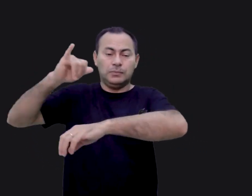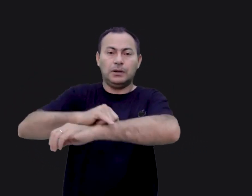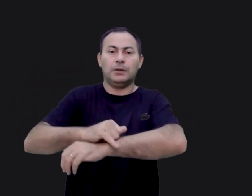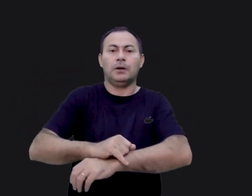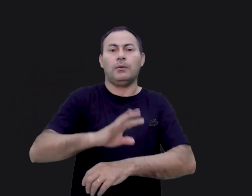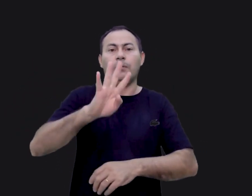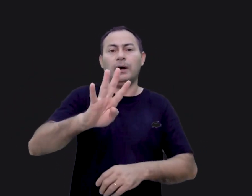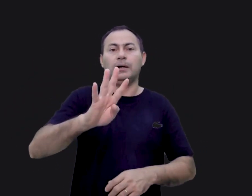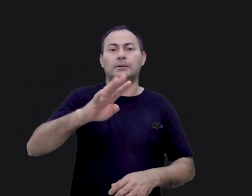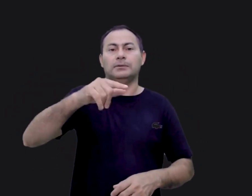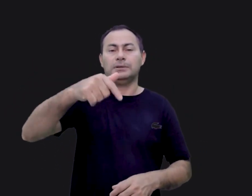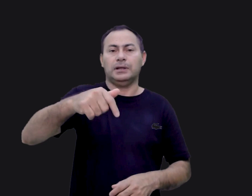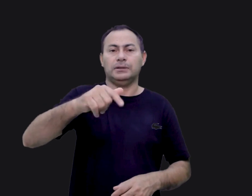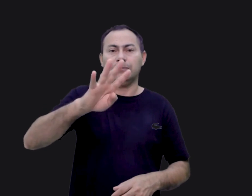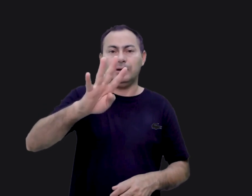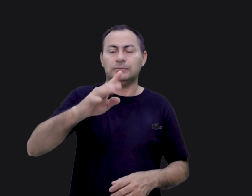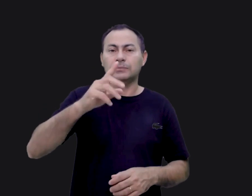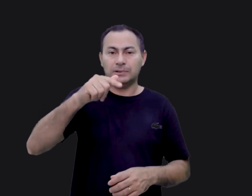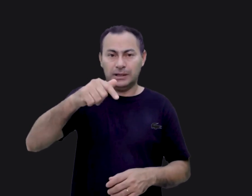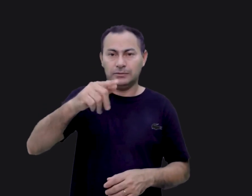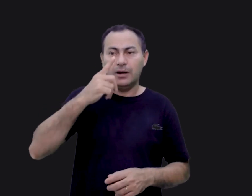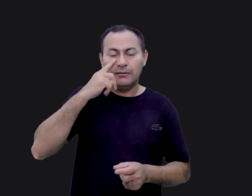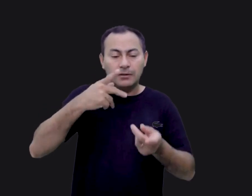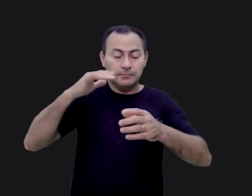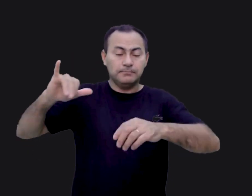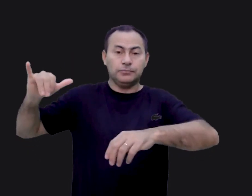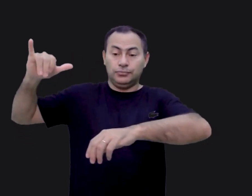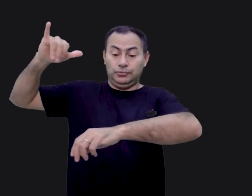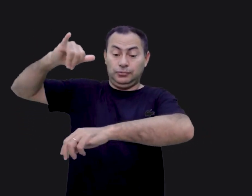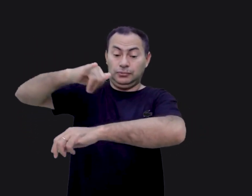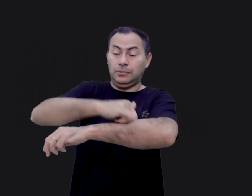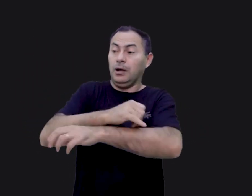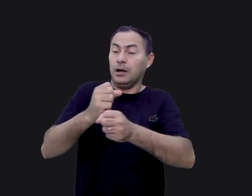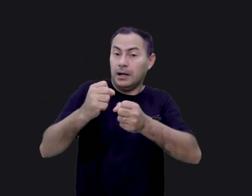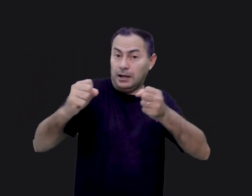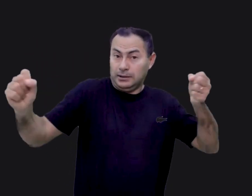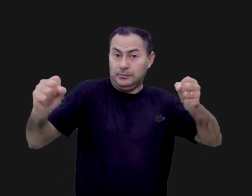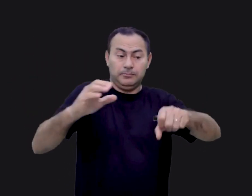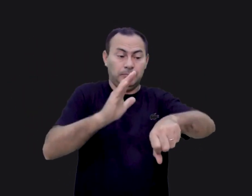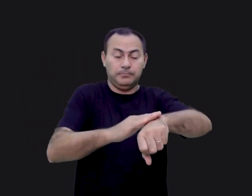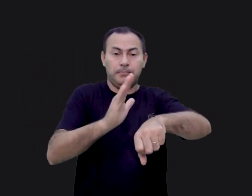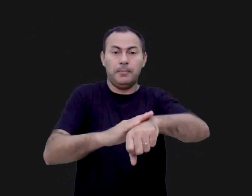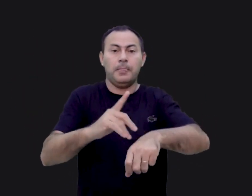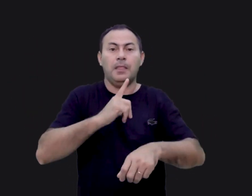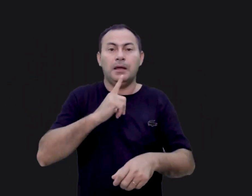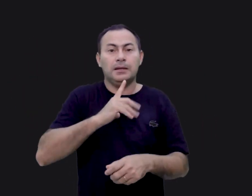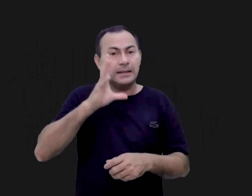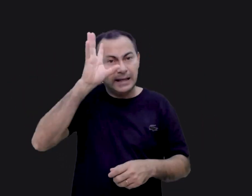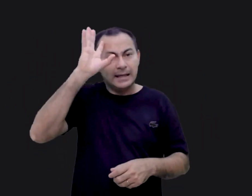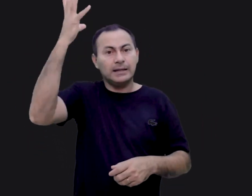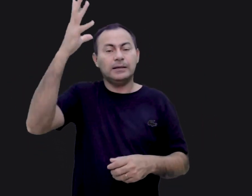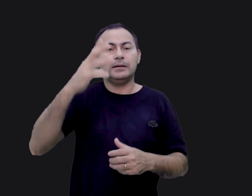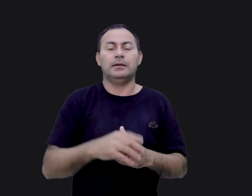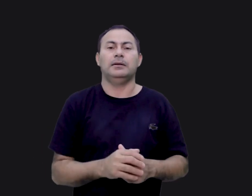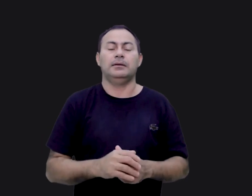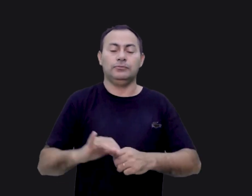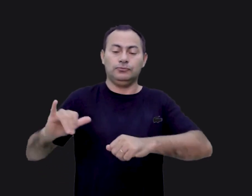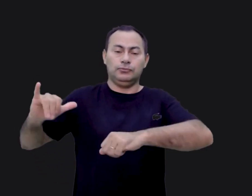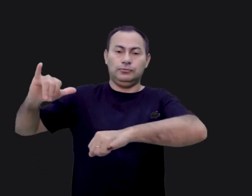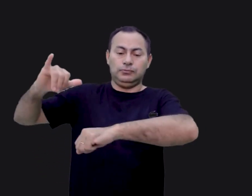de um 747. Ele falou, quando você tem que aterrissar um desses aviões grandes, tem um momento que você tem que decidir pela